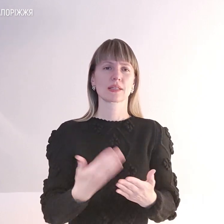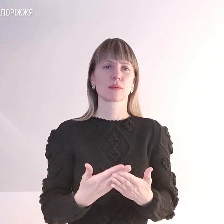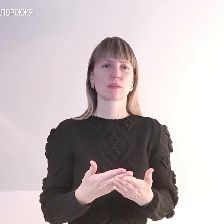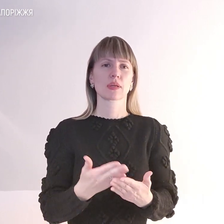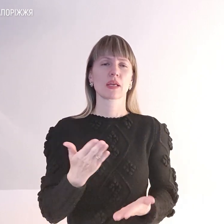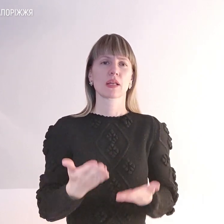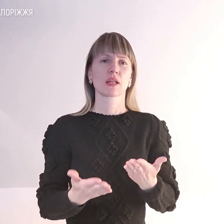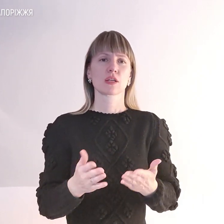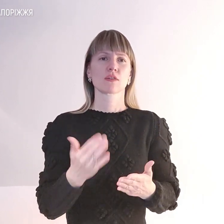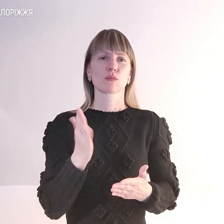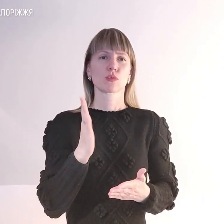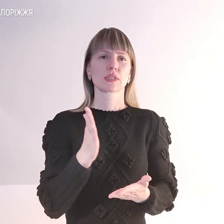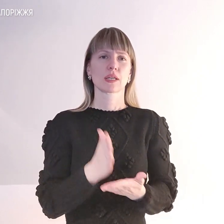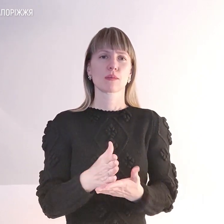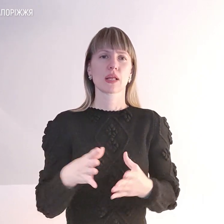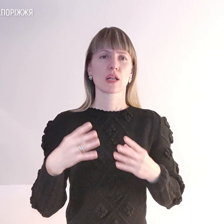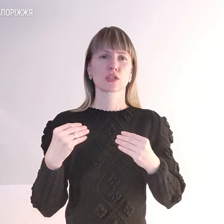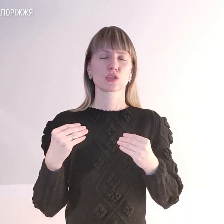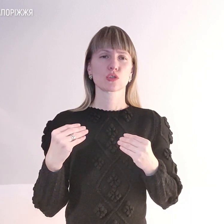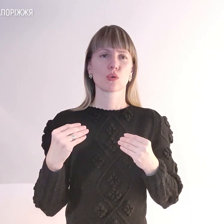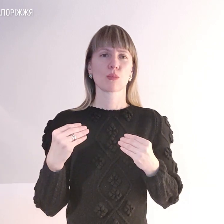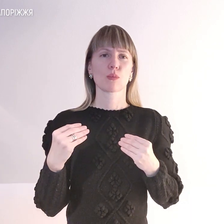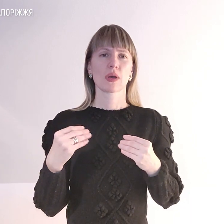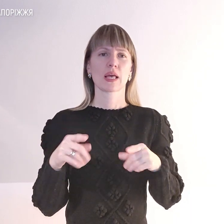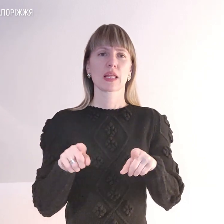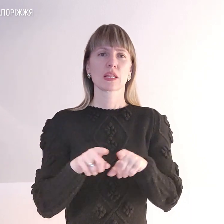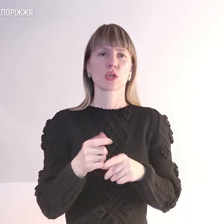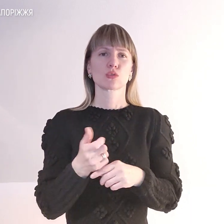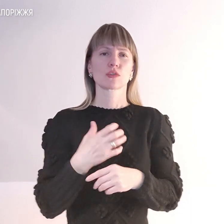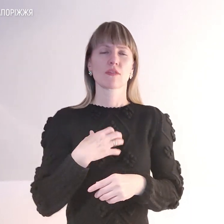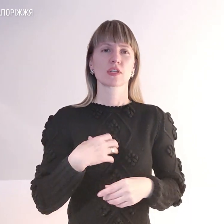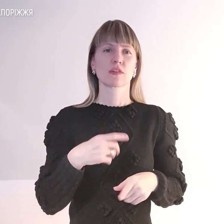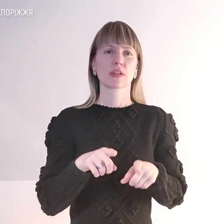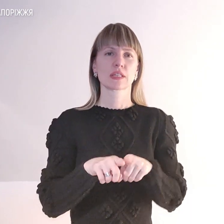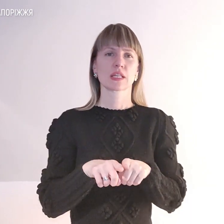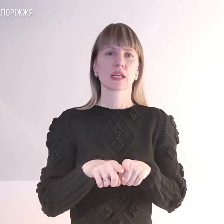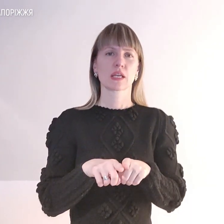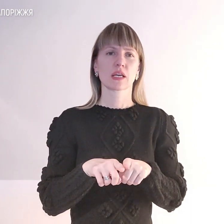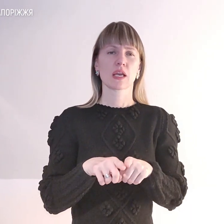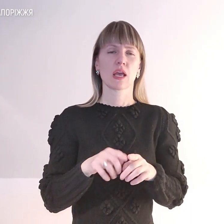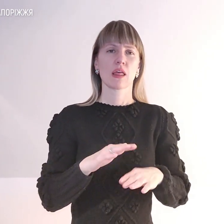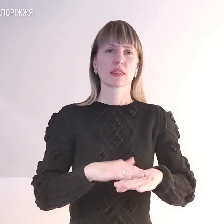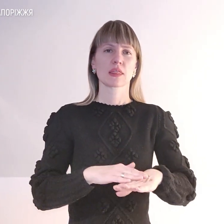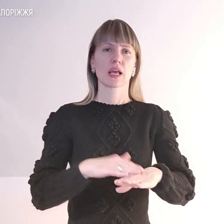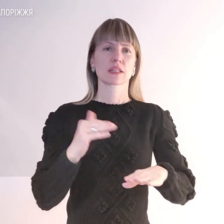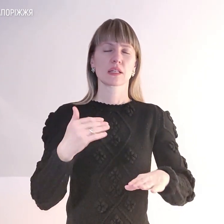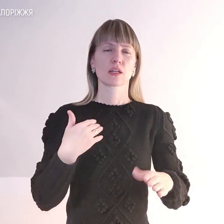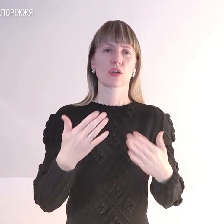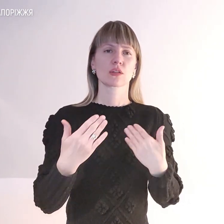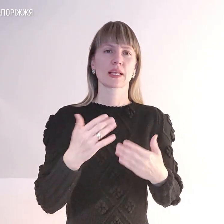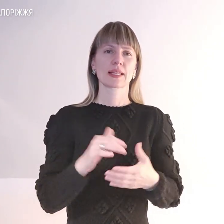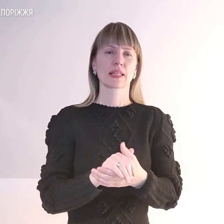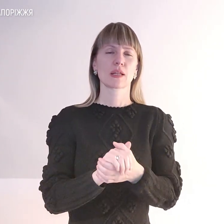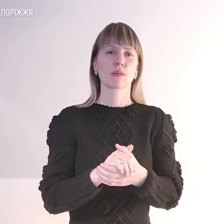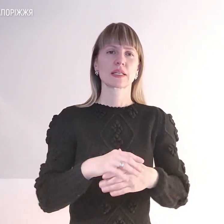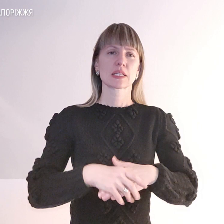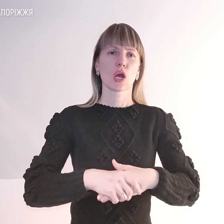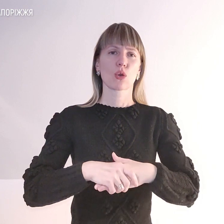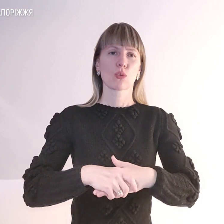ви будете триматися разом, також дуже важливий такий тактильний контакт, триматися за рукою,